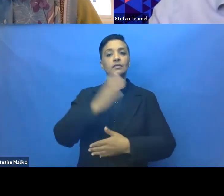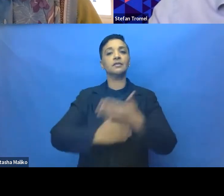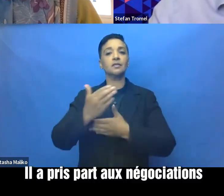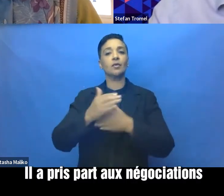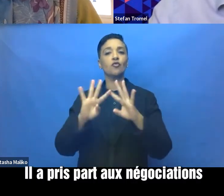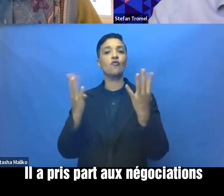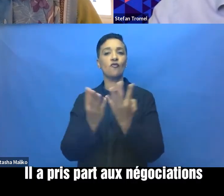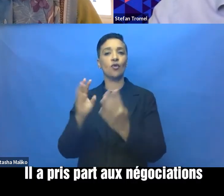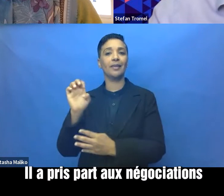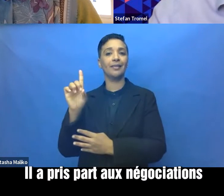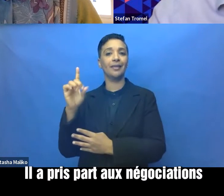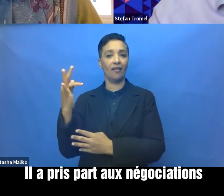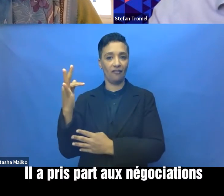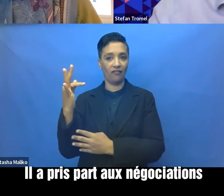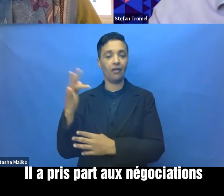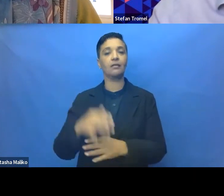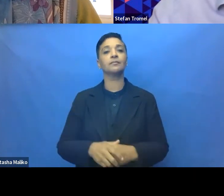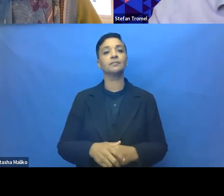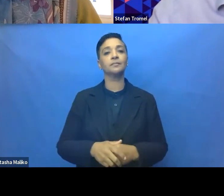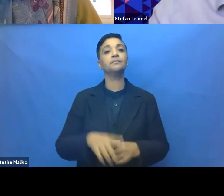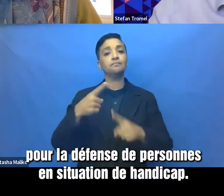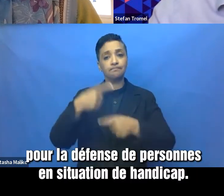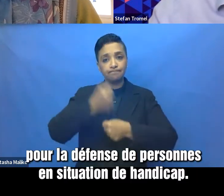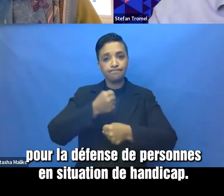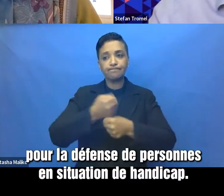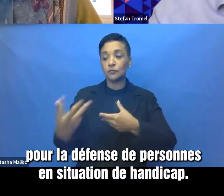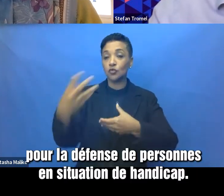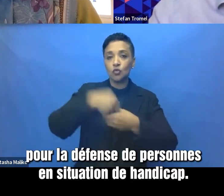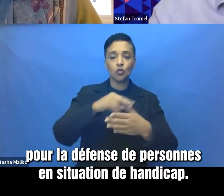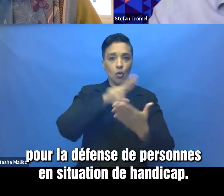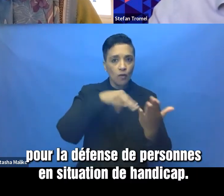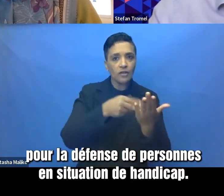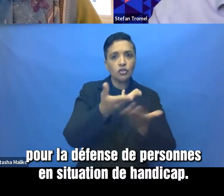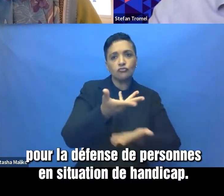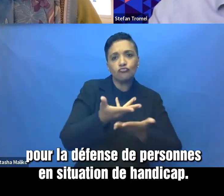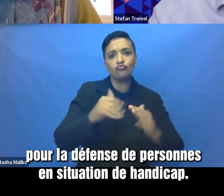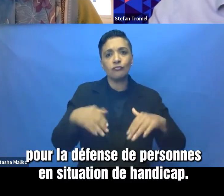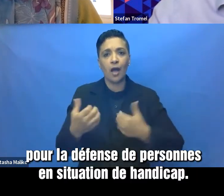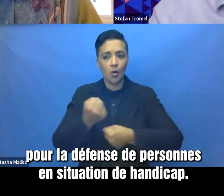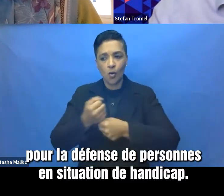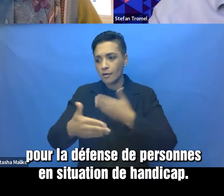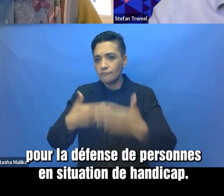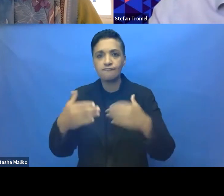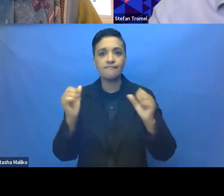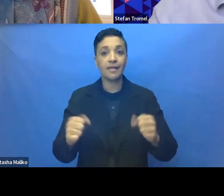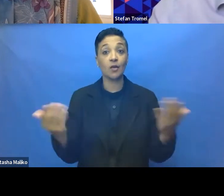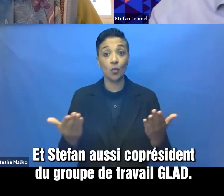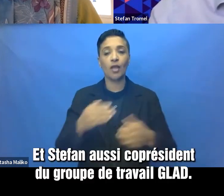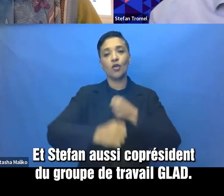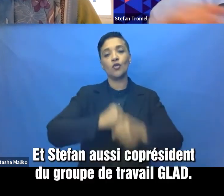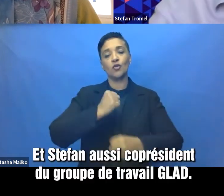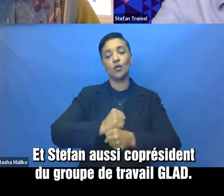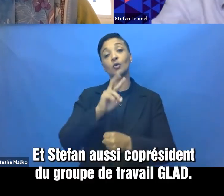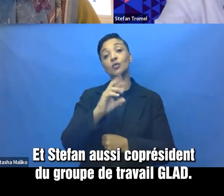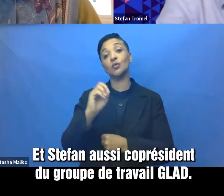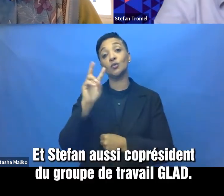du Forum européen pour les personnes en situation de handicap. Il a pris part aux négociations